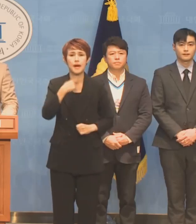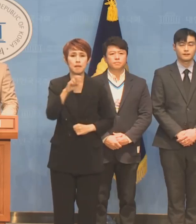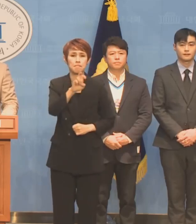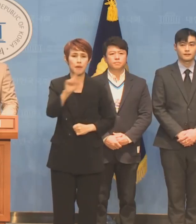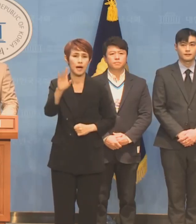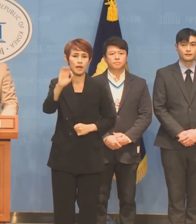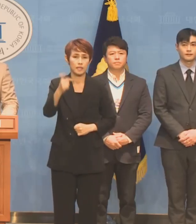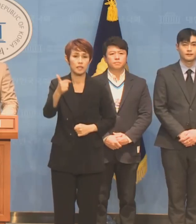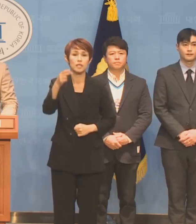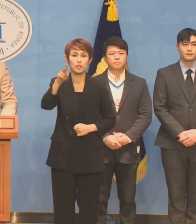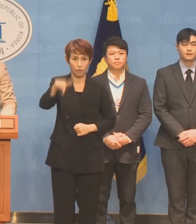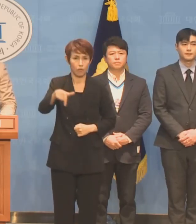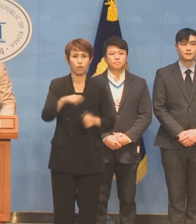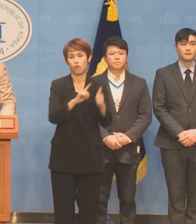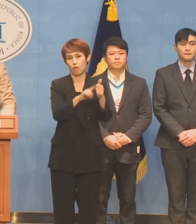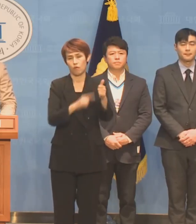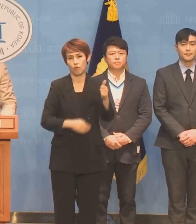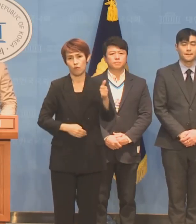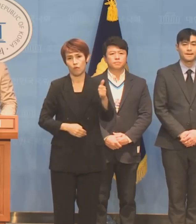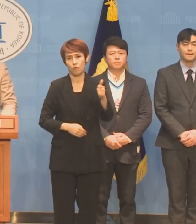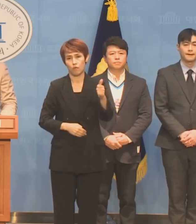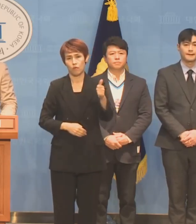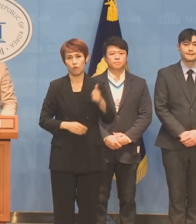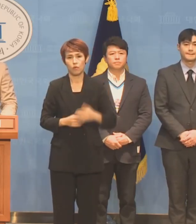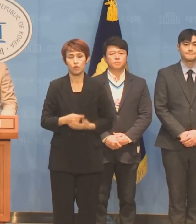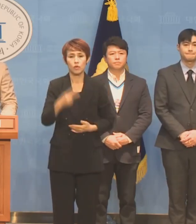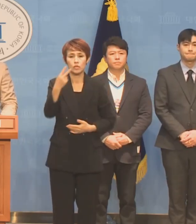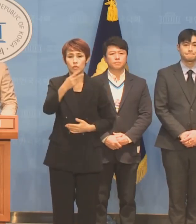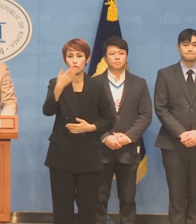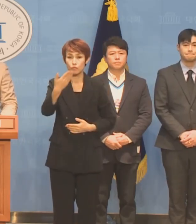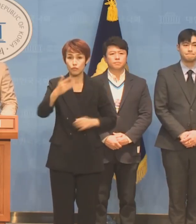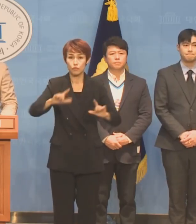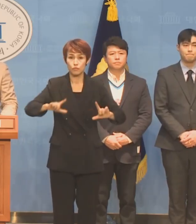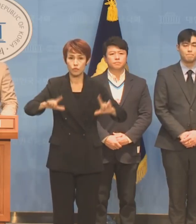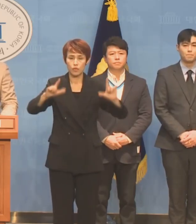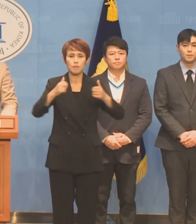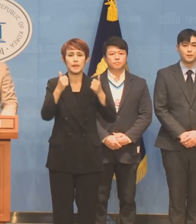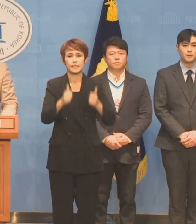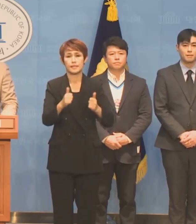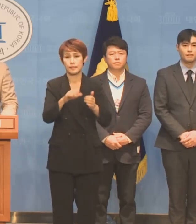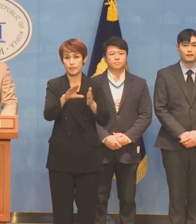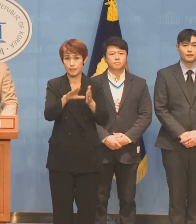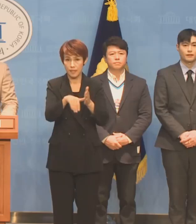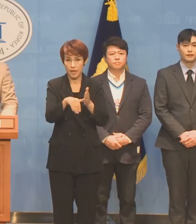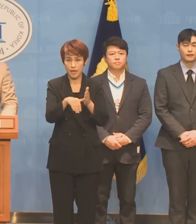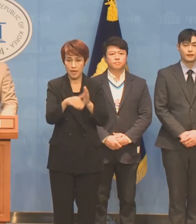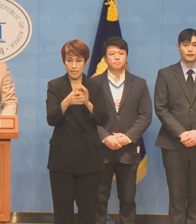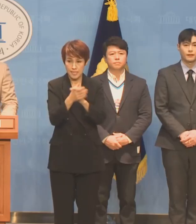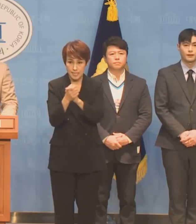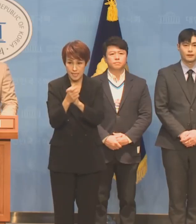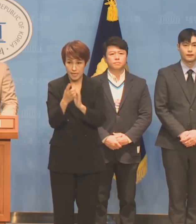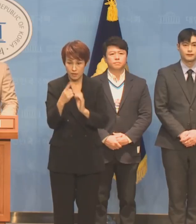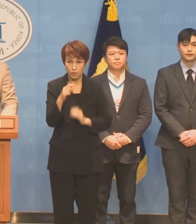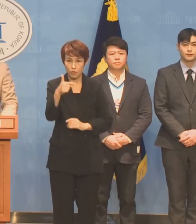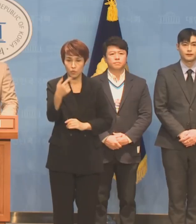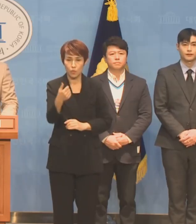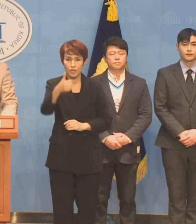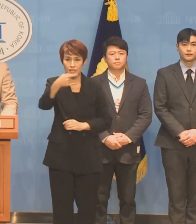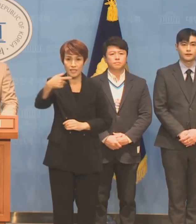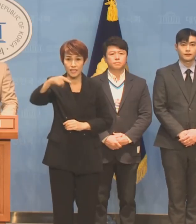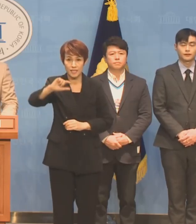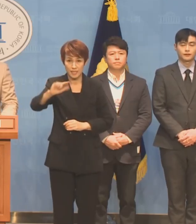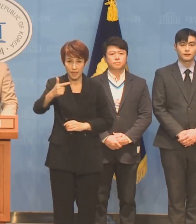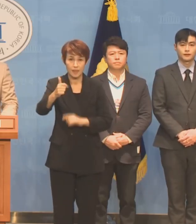있습니다. 특히 2009년 판사 신분으로 개인적 친분이었던 당시 노회찬